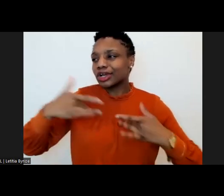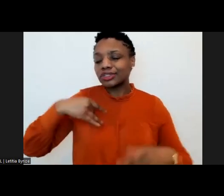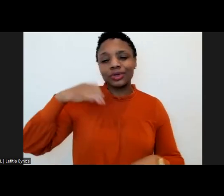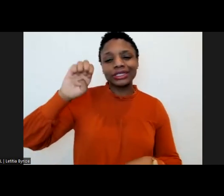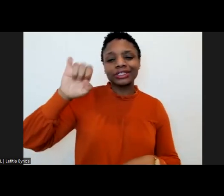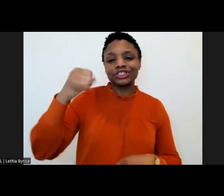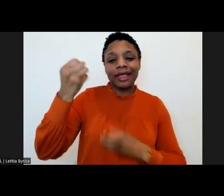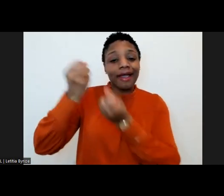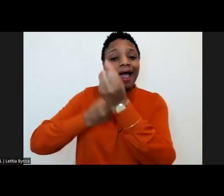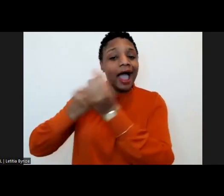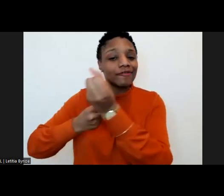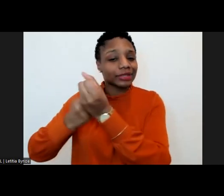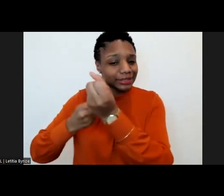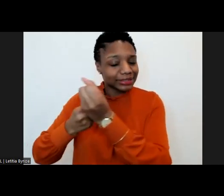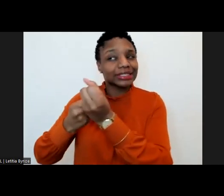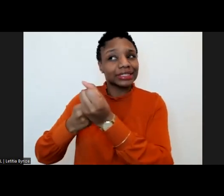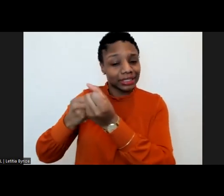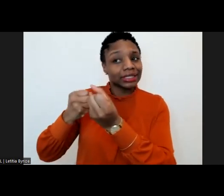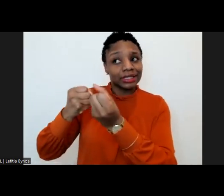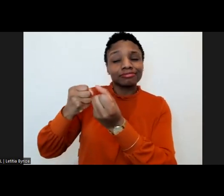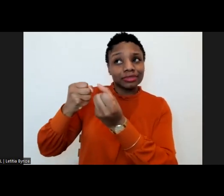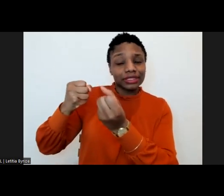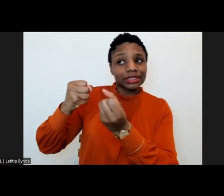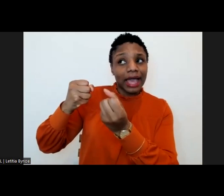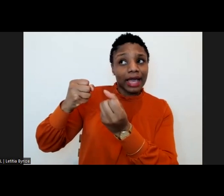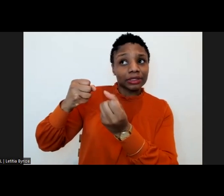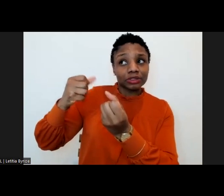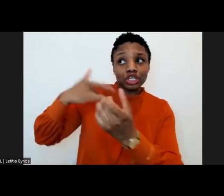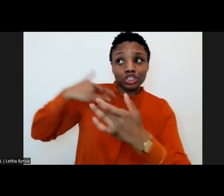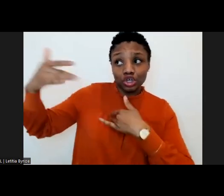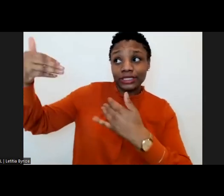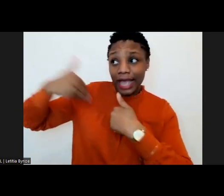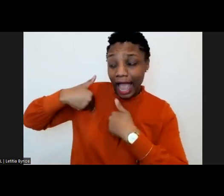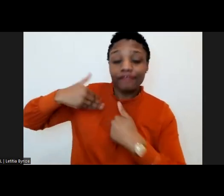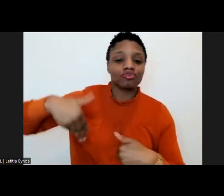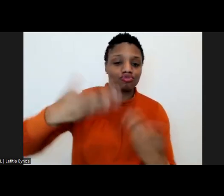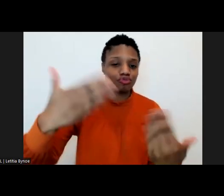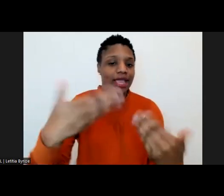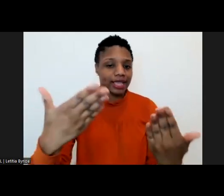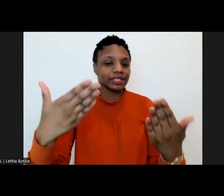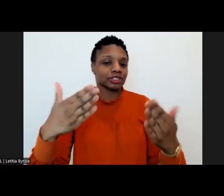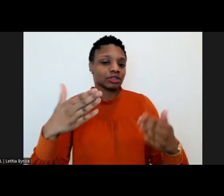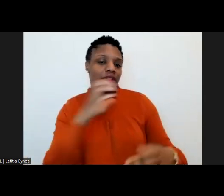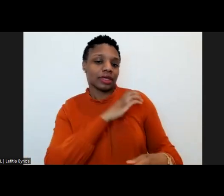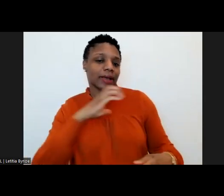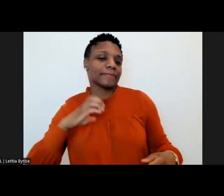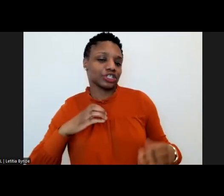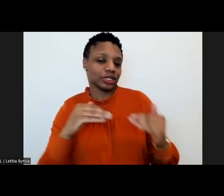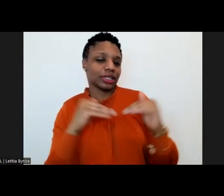las preocupaciones de los participantes o de las personas